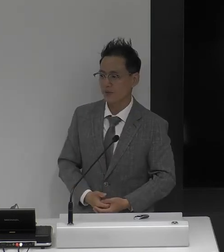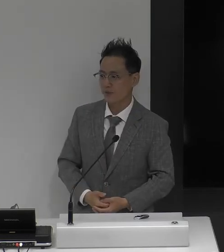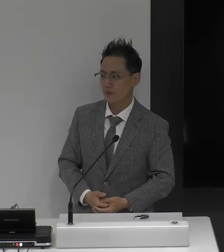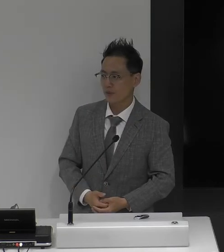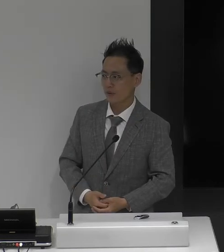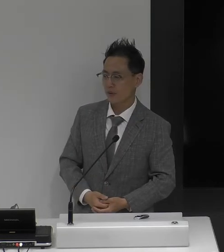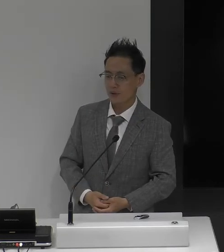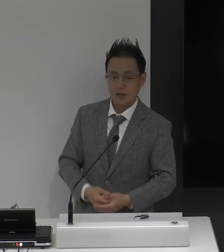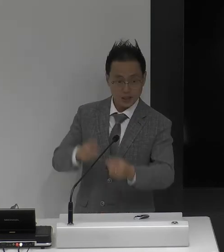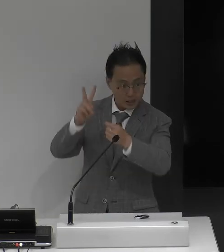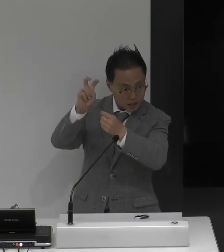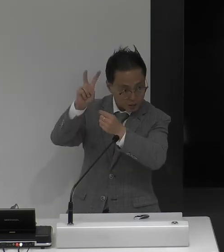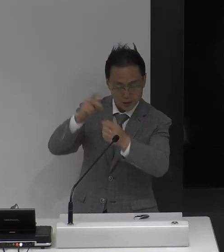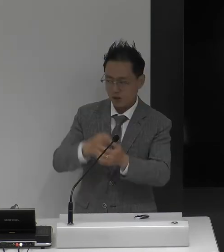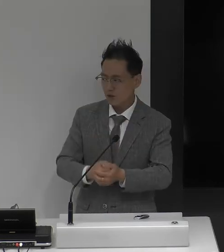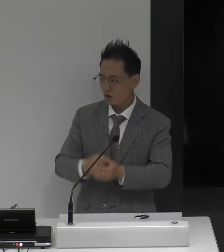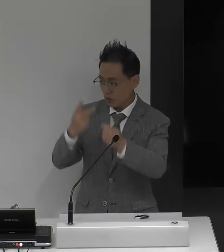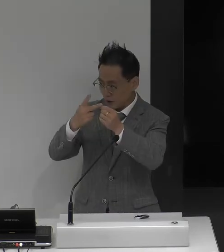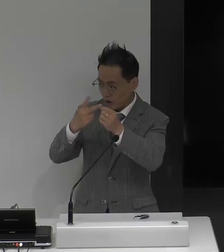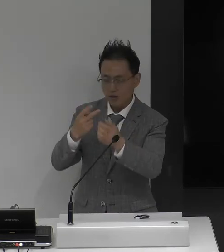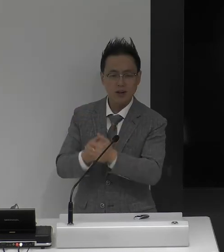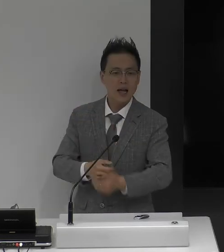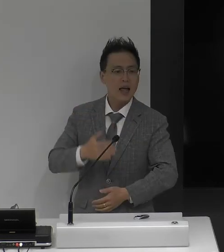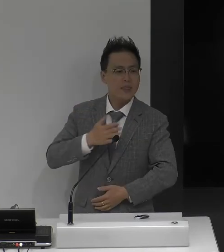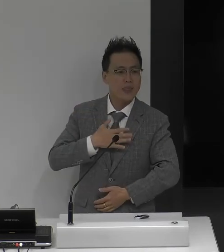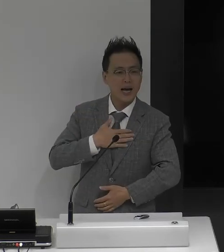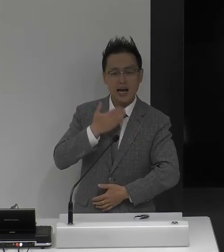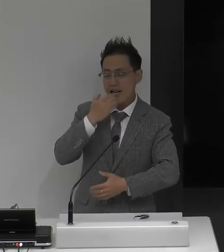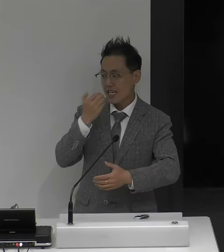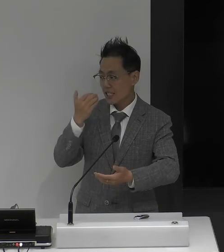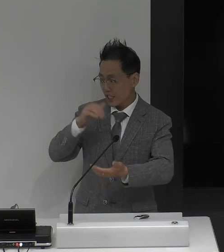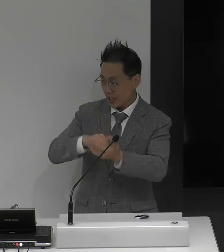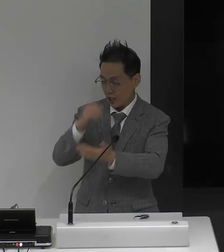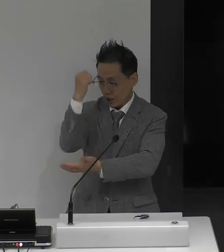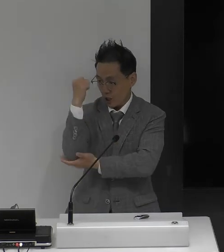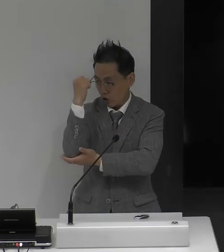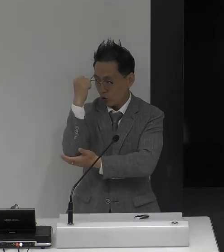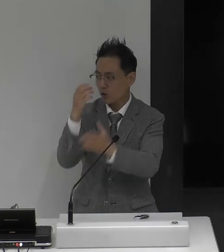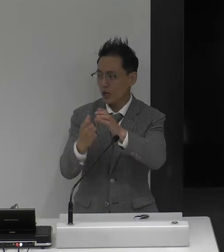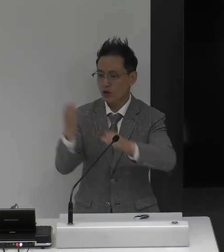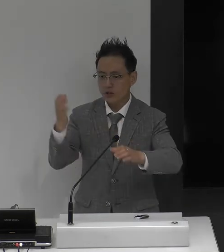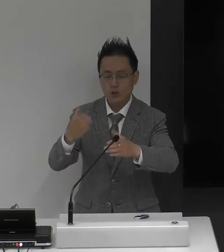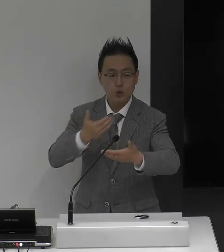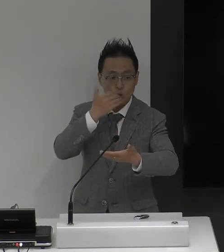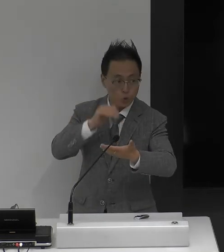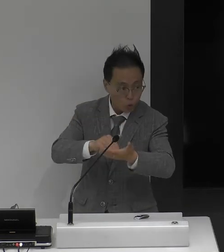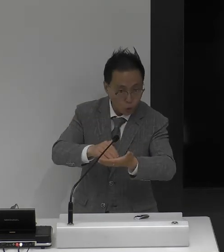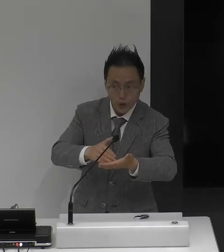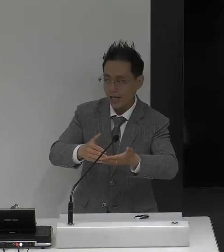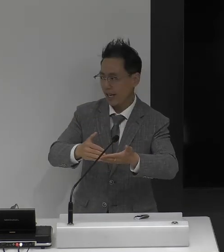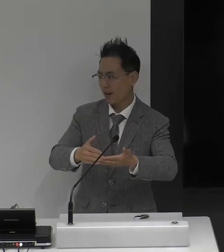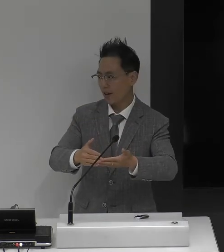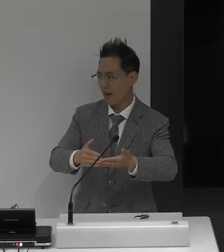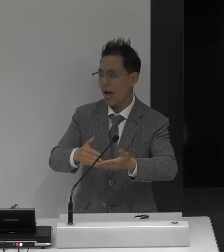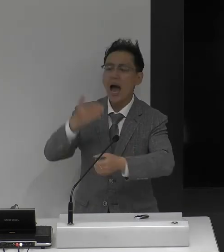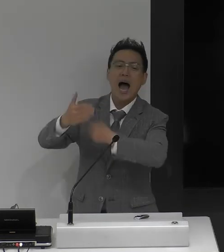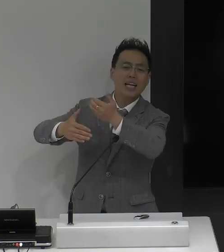것이요. 22절 두 번째요. 내가 기둥으로 세운 돌이